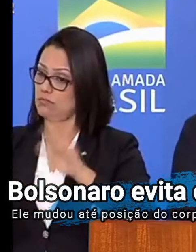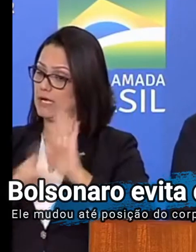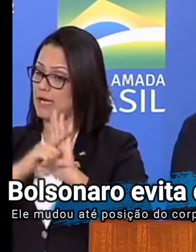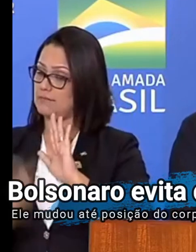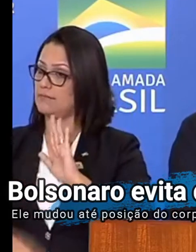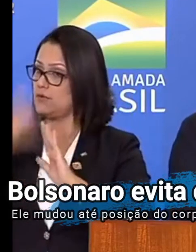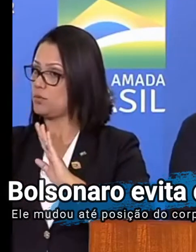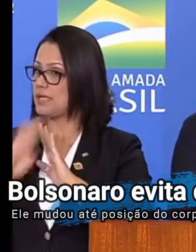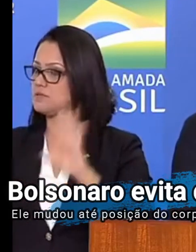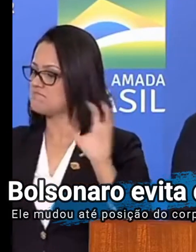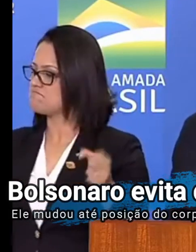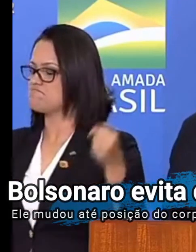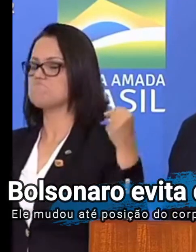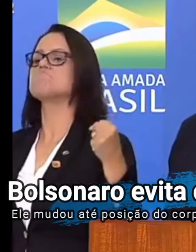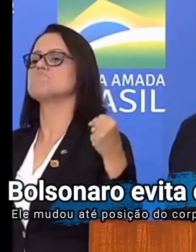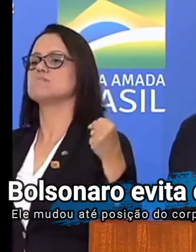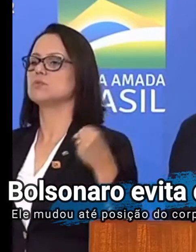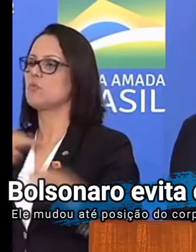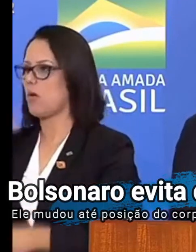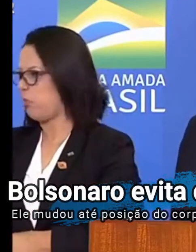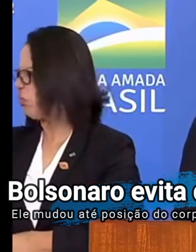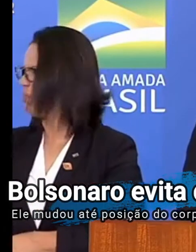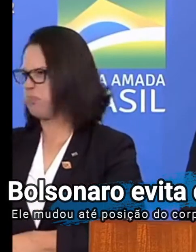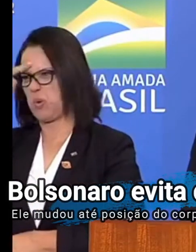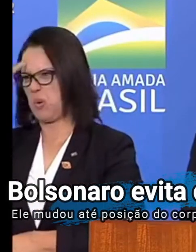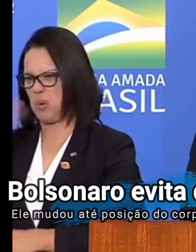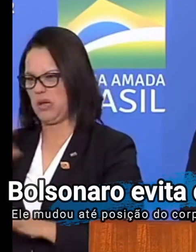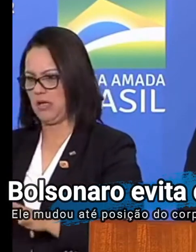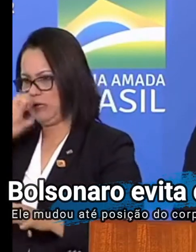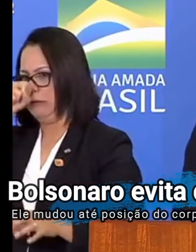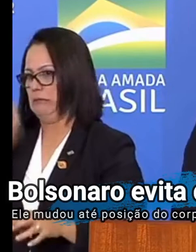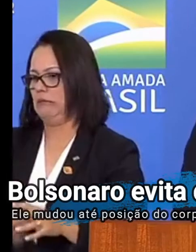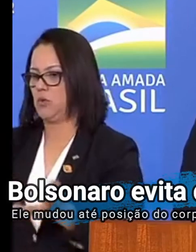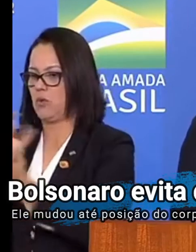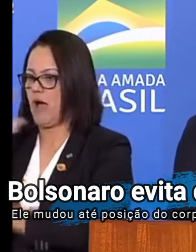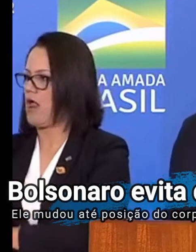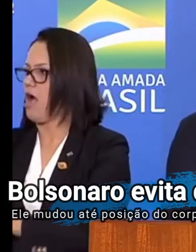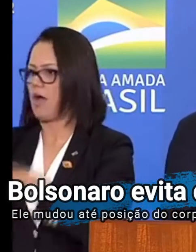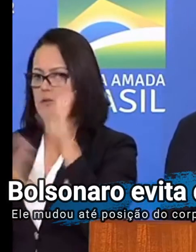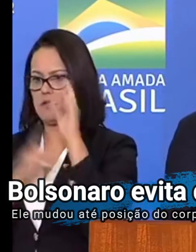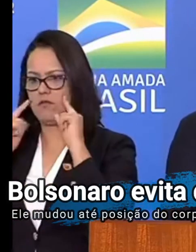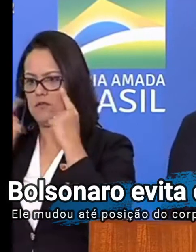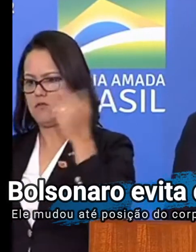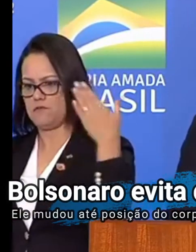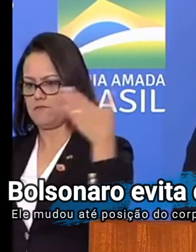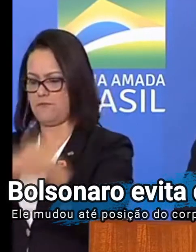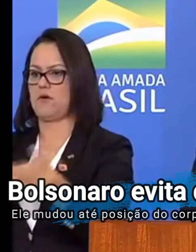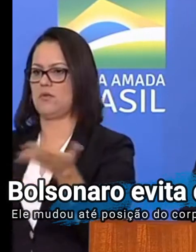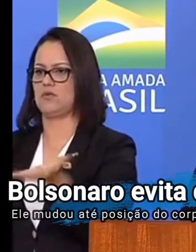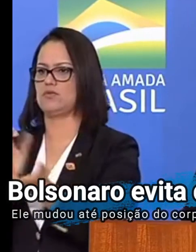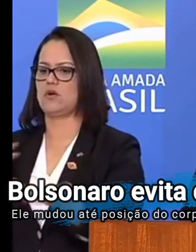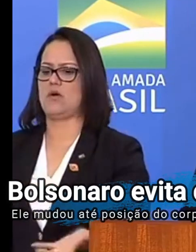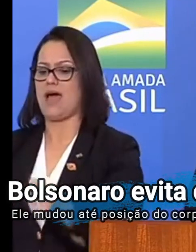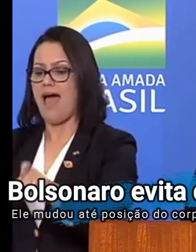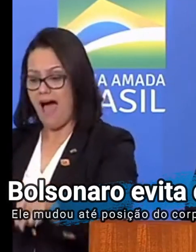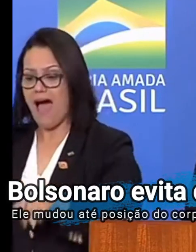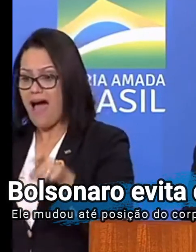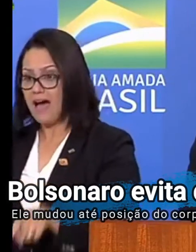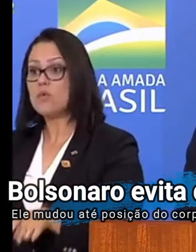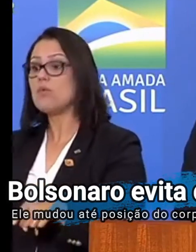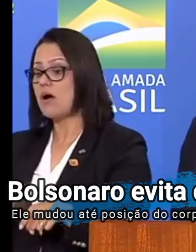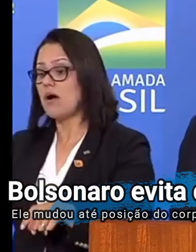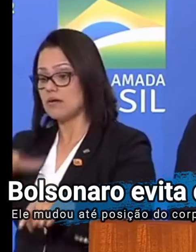não poder ter uma pessoa radicam na questão ambiental que vai simplesmente botar o nosso agronegócio para